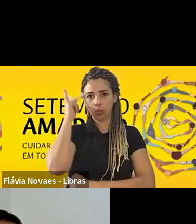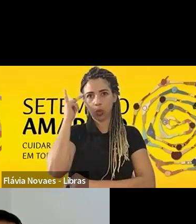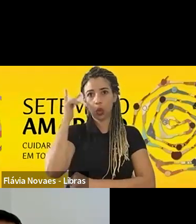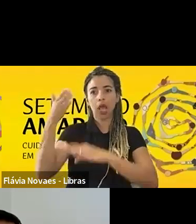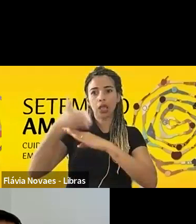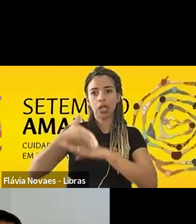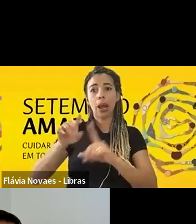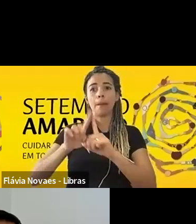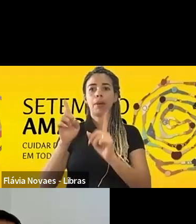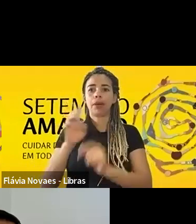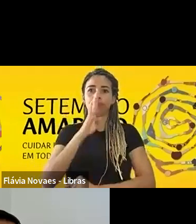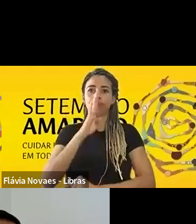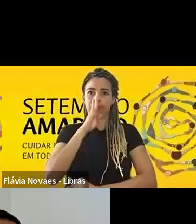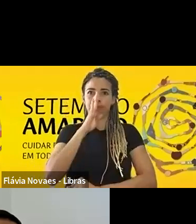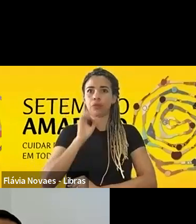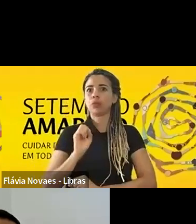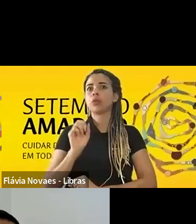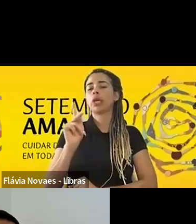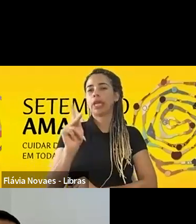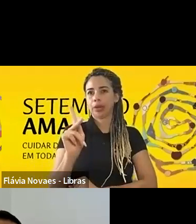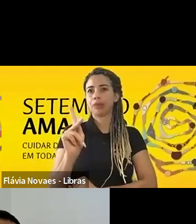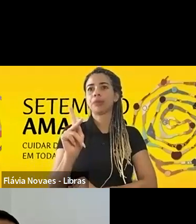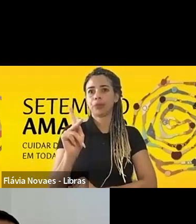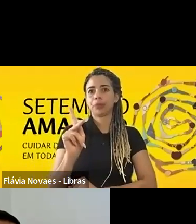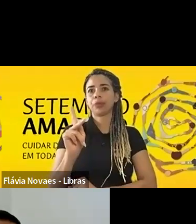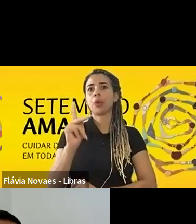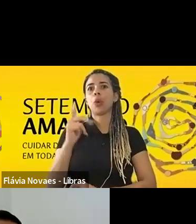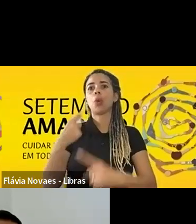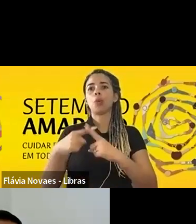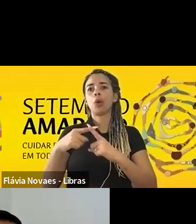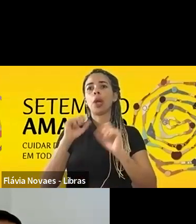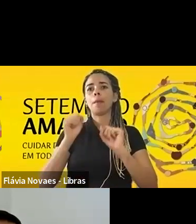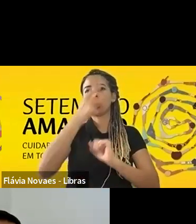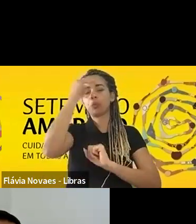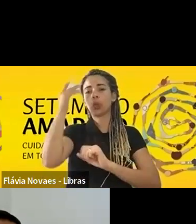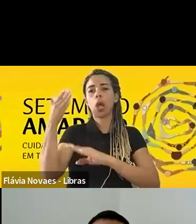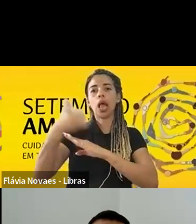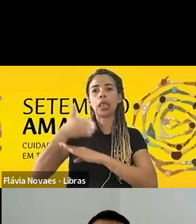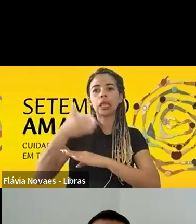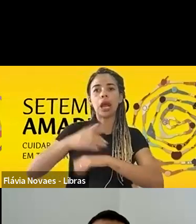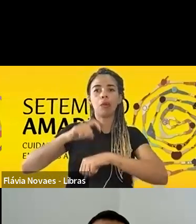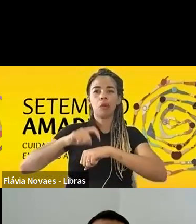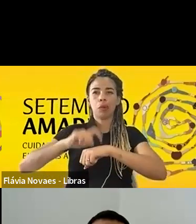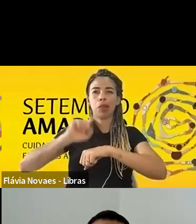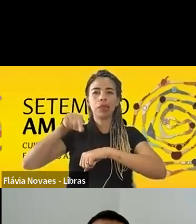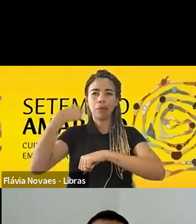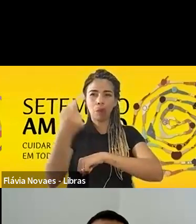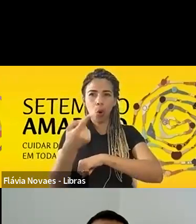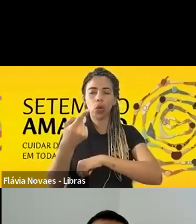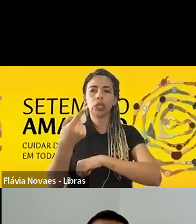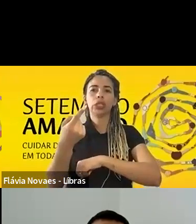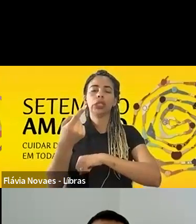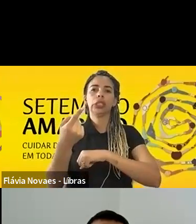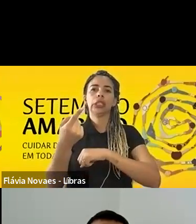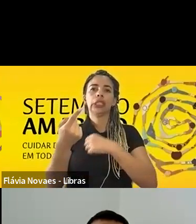com os colegas do suporte da TI? Porque a gente Olá, pode ter outras pessoas entrando no momento, né, posterior. É possível fazer